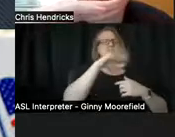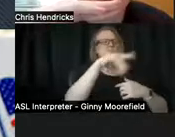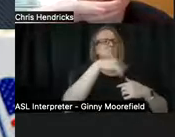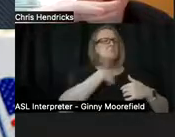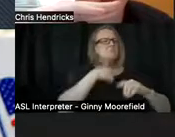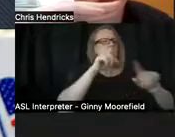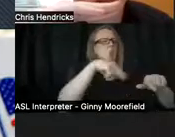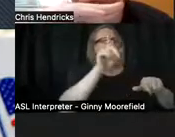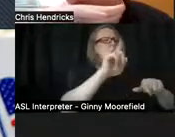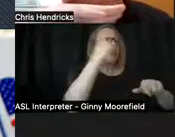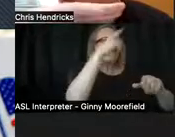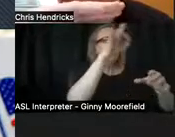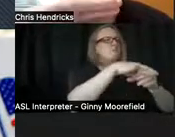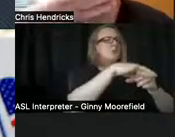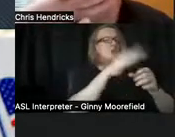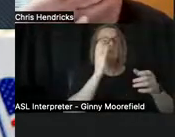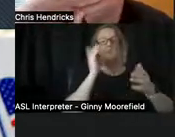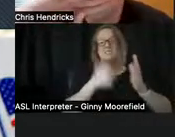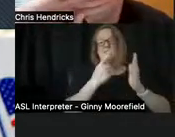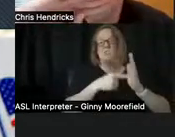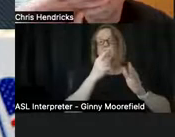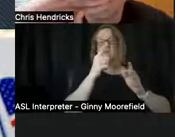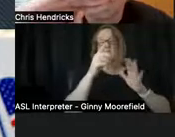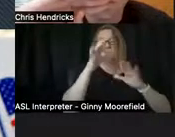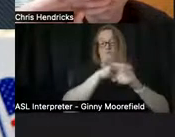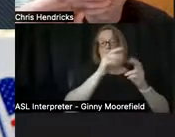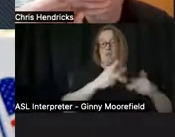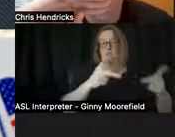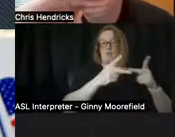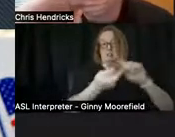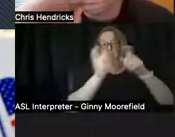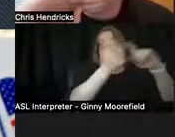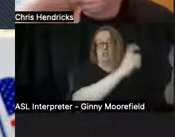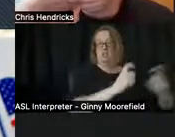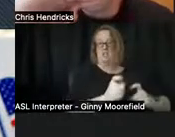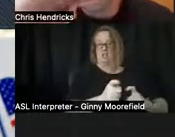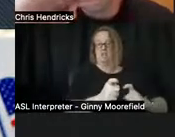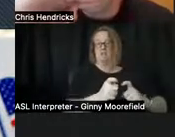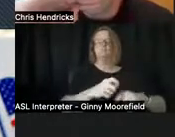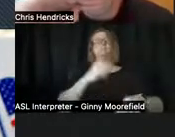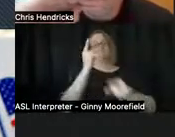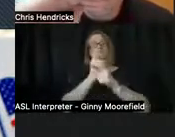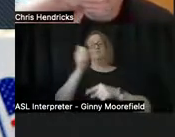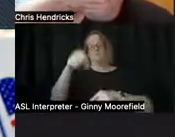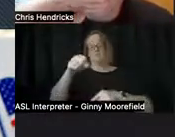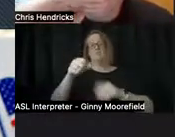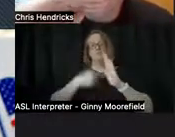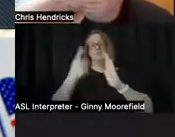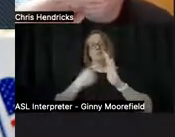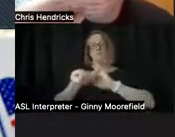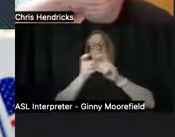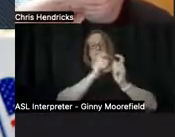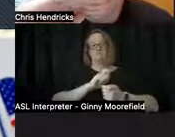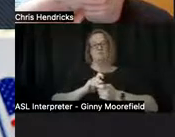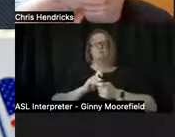a mí a veces me hacen es dónde voy a votar y a veces estos lugares cambian si es verdad en lugar donde vamos a votar